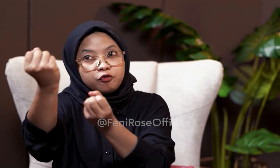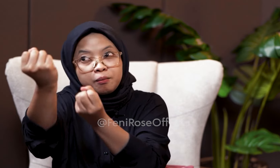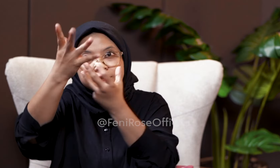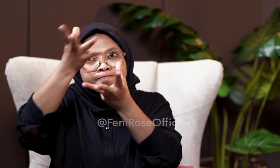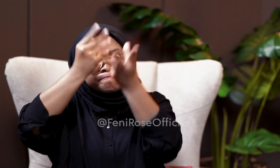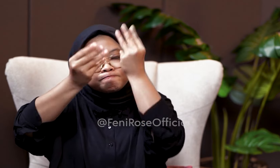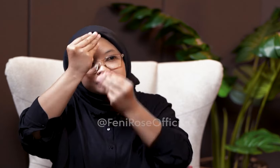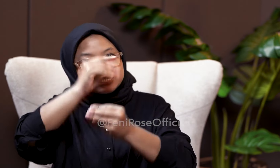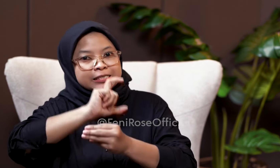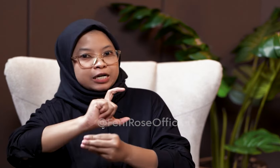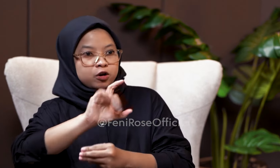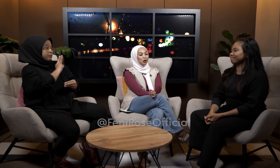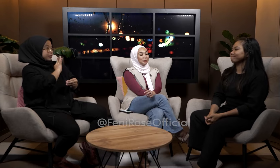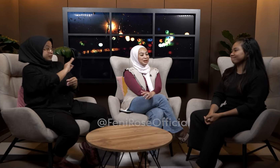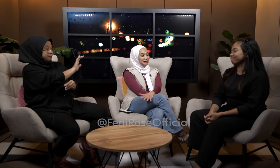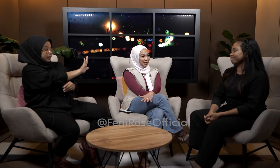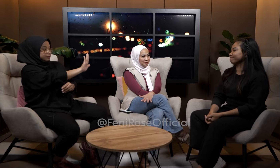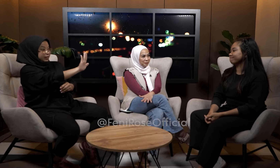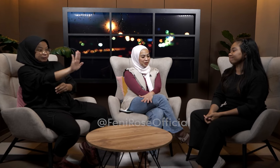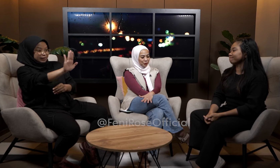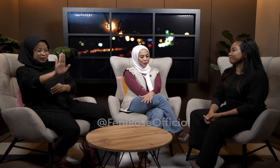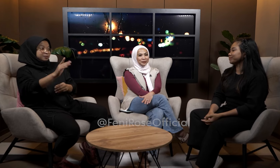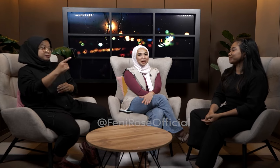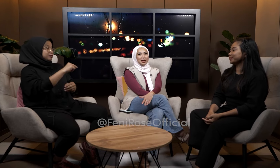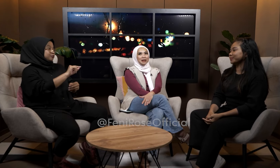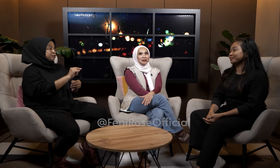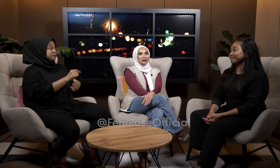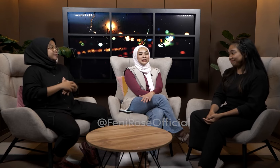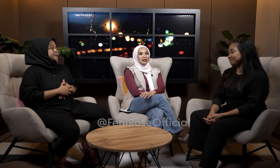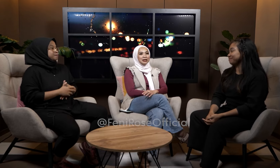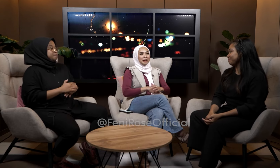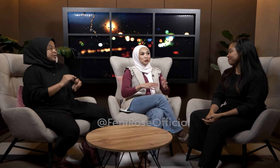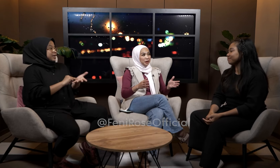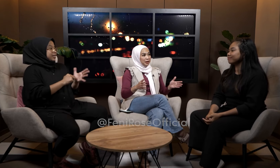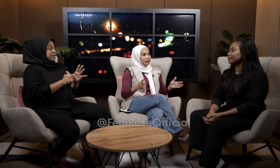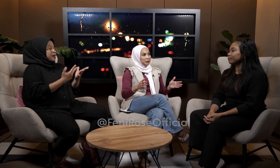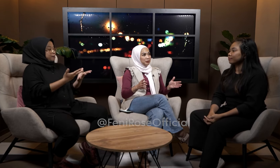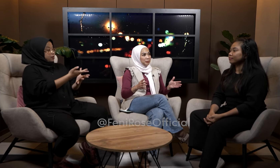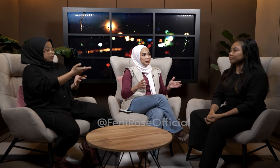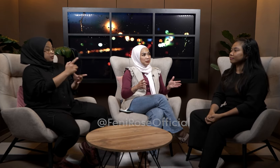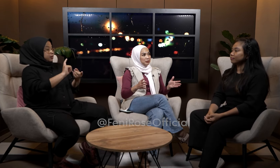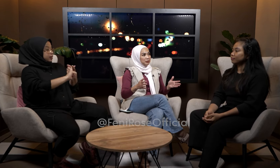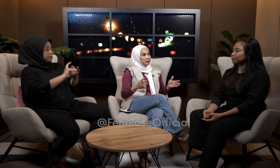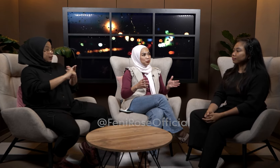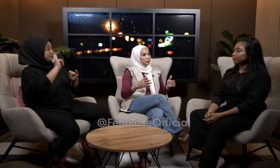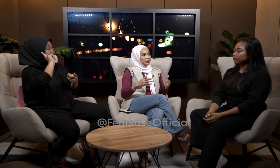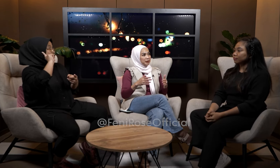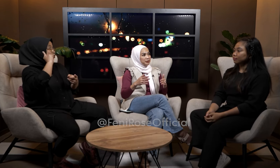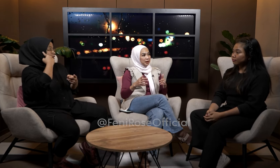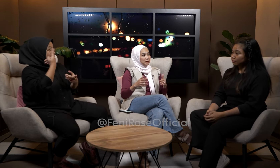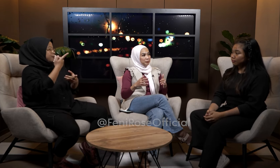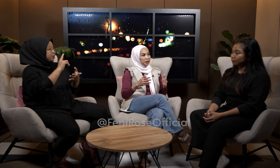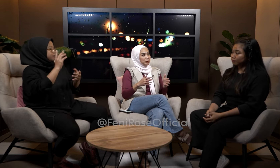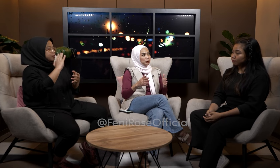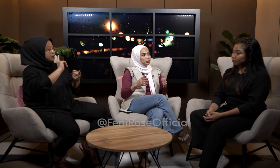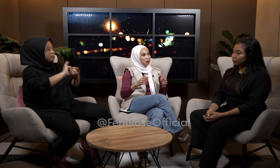masing-masing ee calon presiden begitu Jadi ini kemarin juga ya teman-teman Ee juru bahasa isyarat teman-teman tuli juga